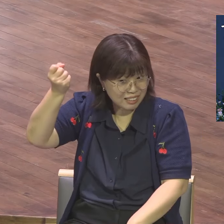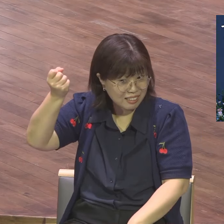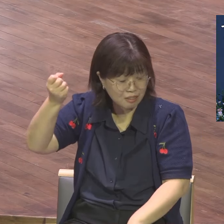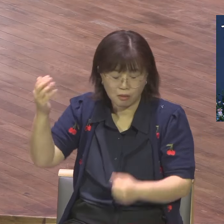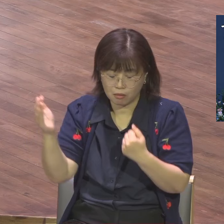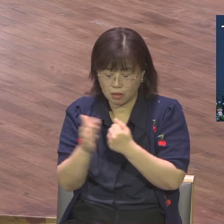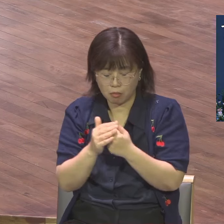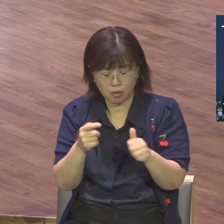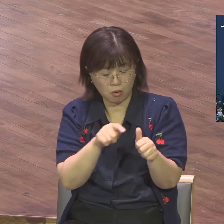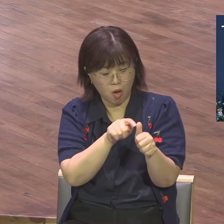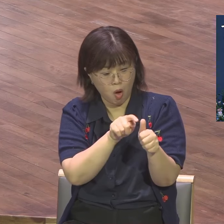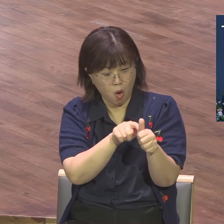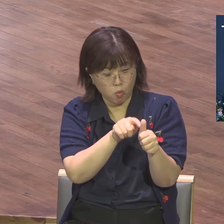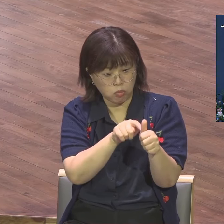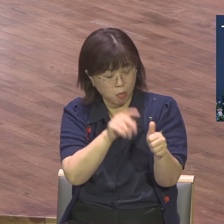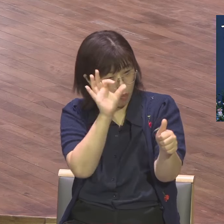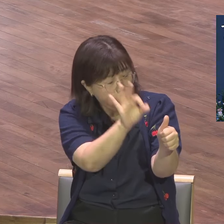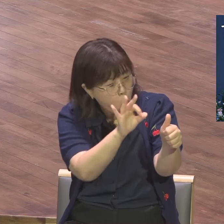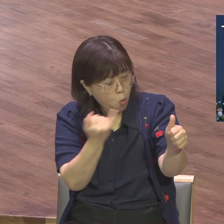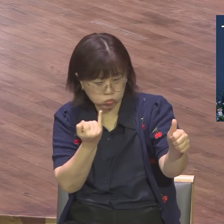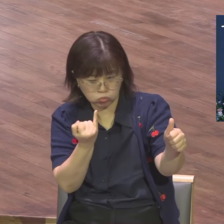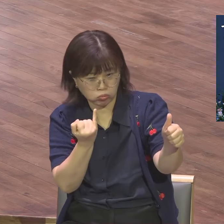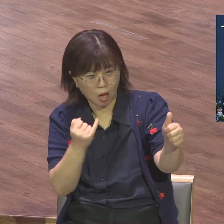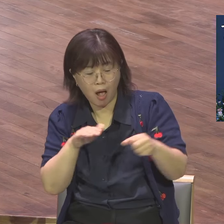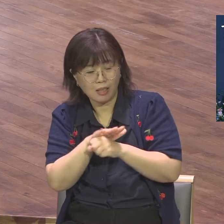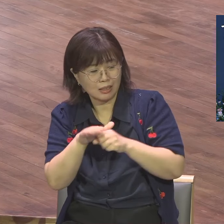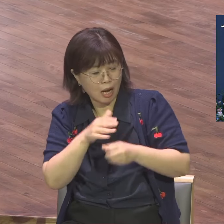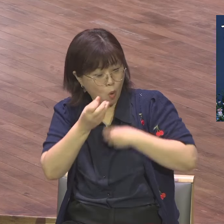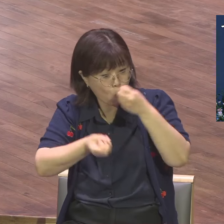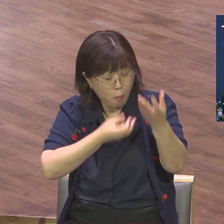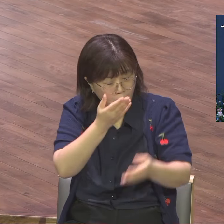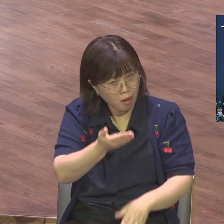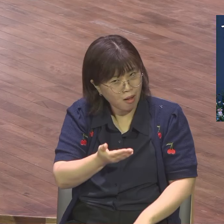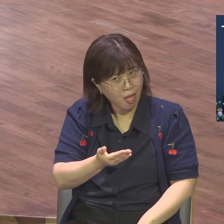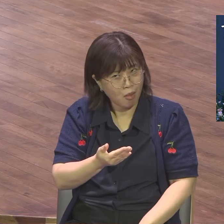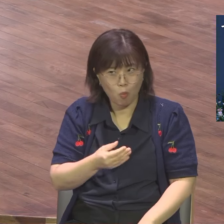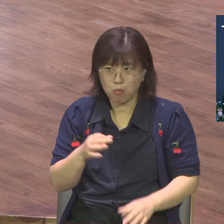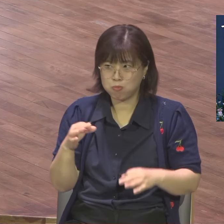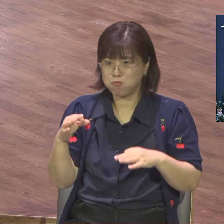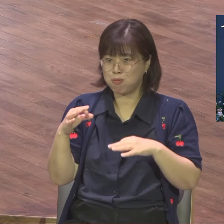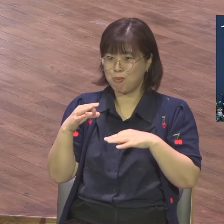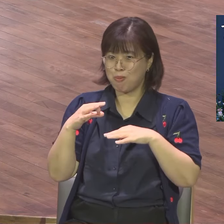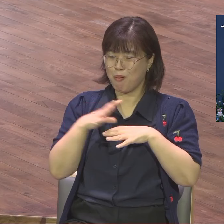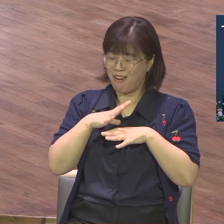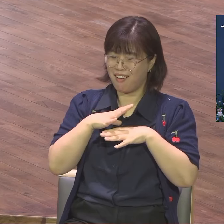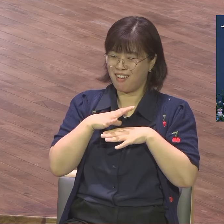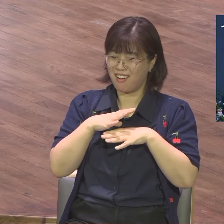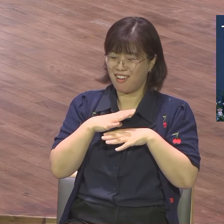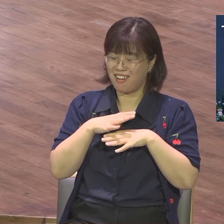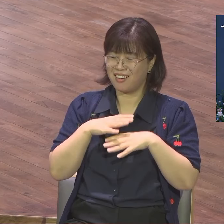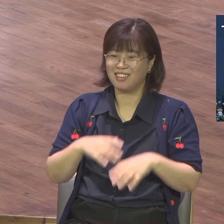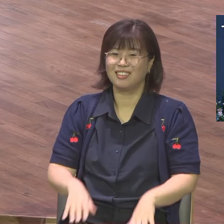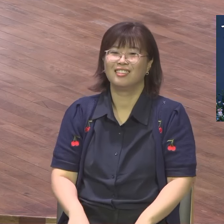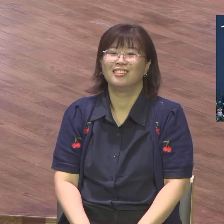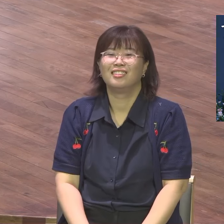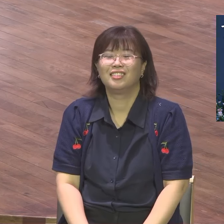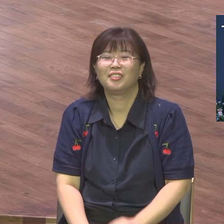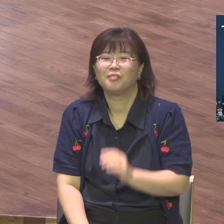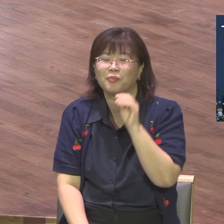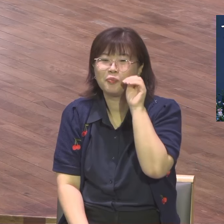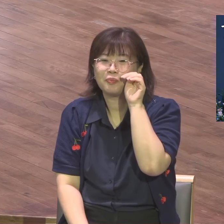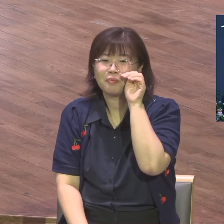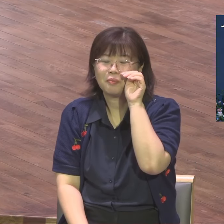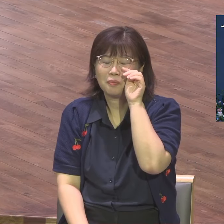놀라운 내용이에요. 더군다나 이 고백 내용이 얼마나 파격적이고 적극적인가를 알 수 있어요. 우리가